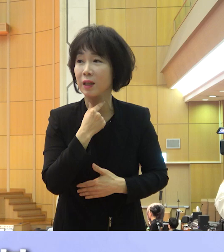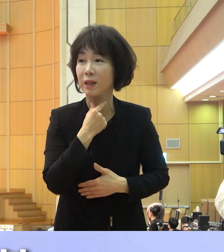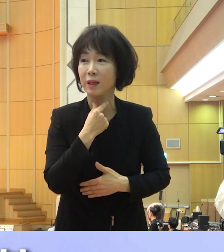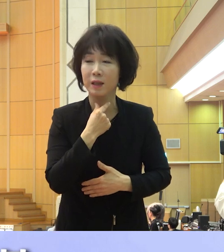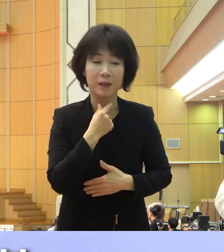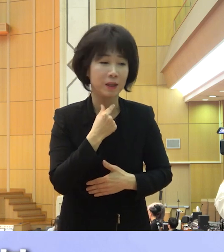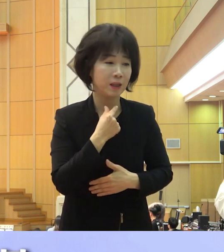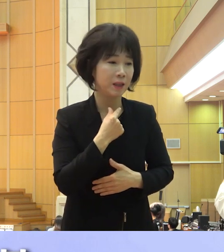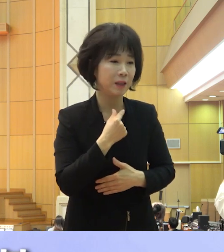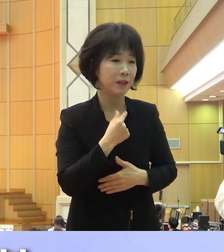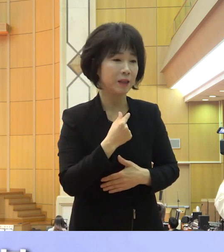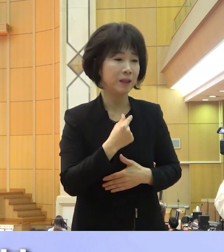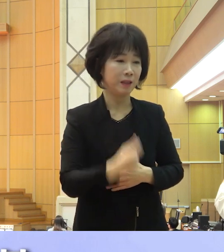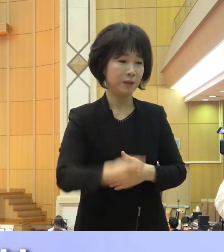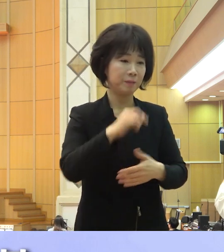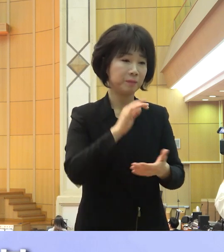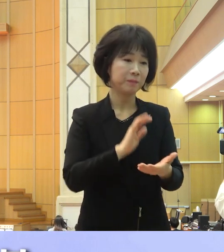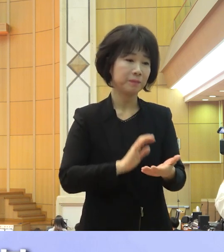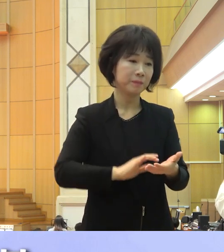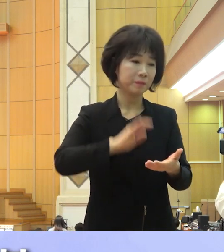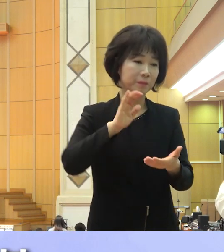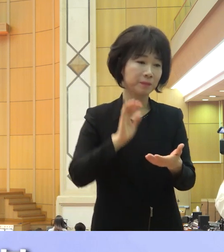이루리.